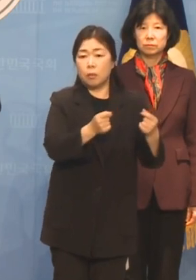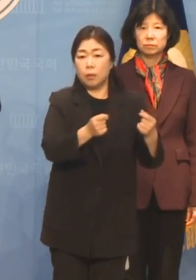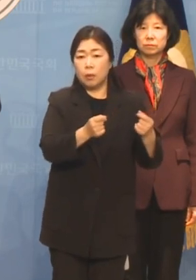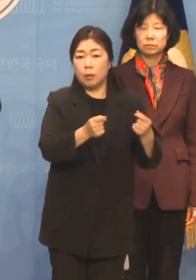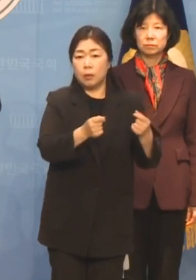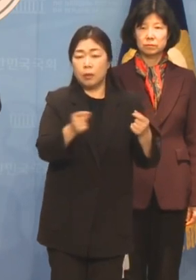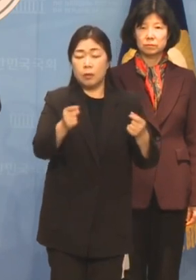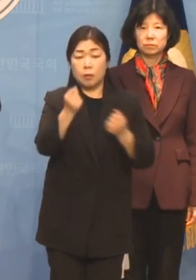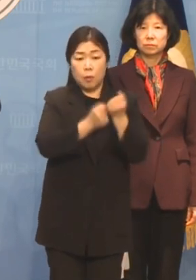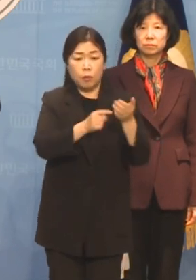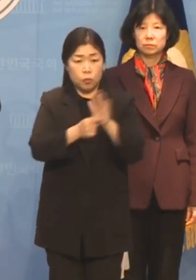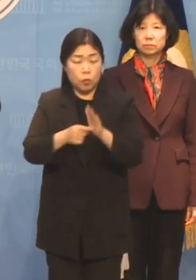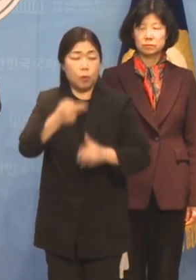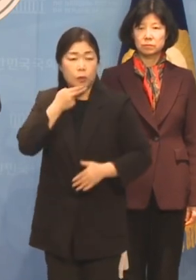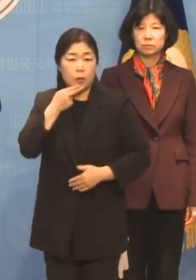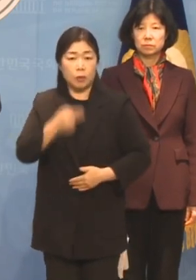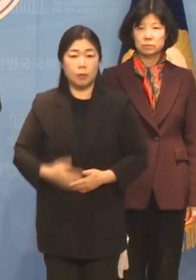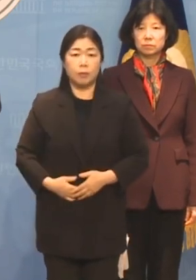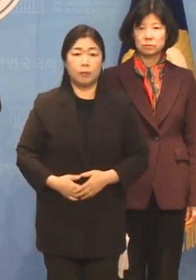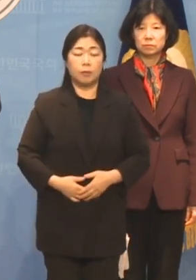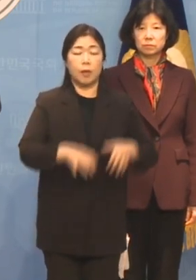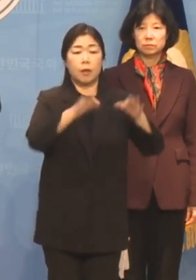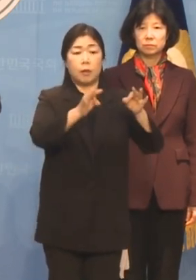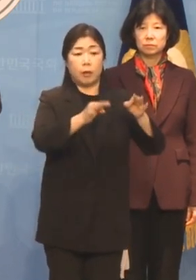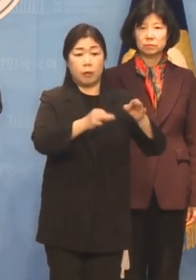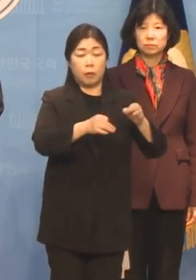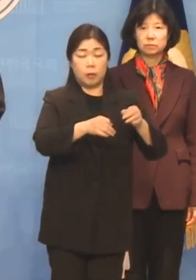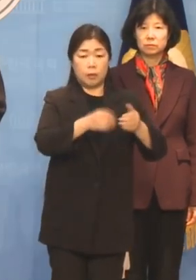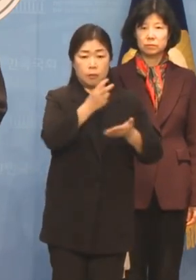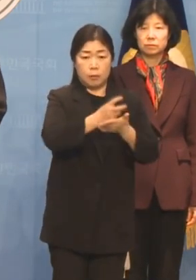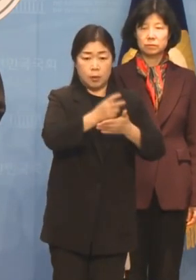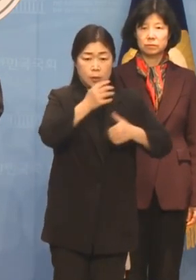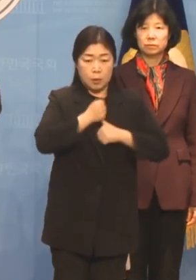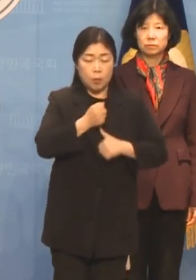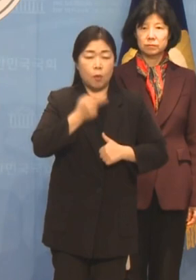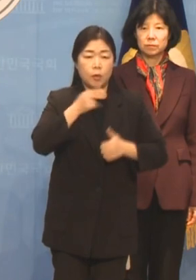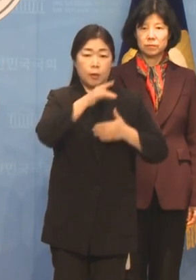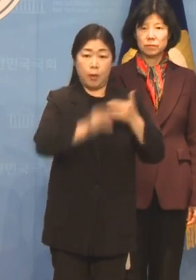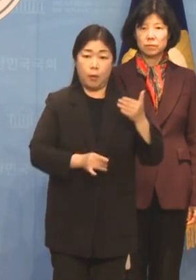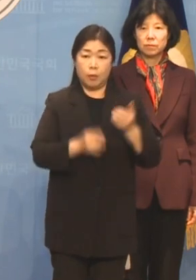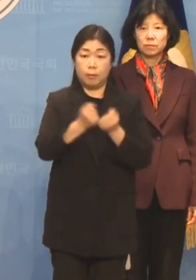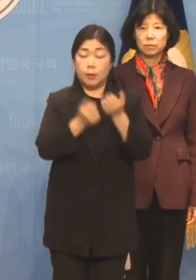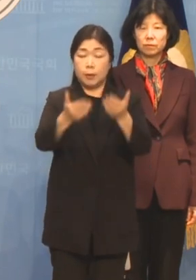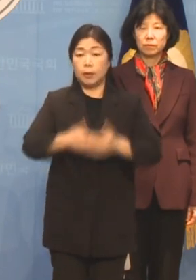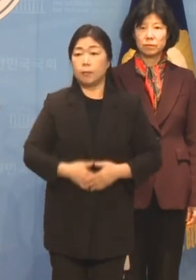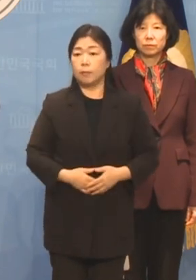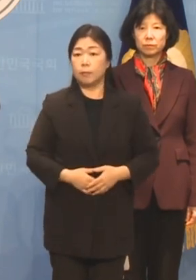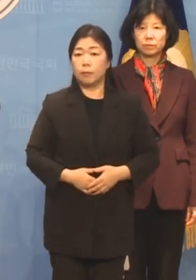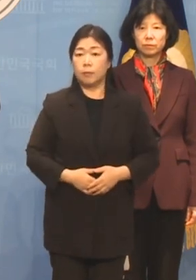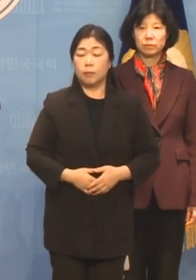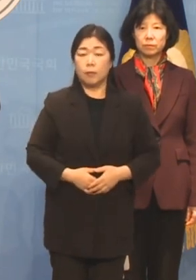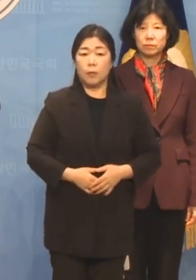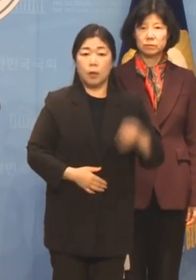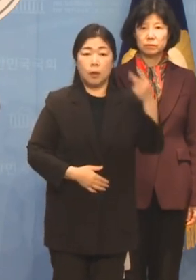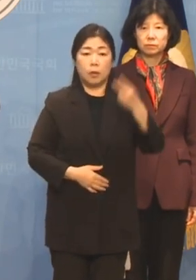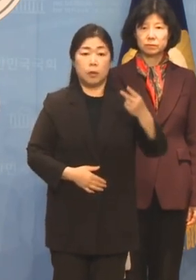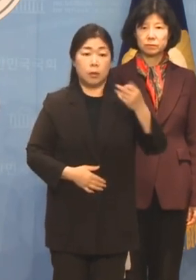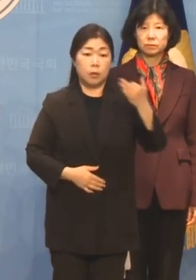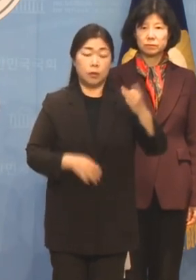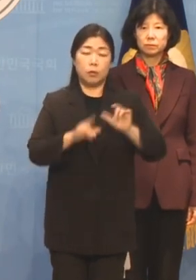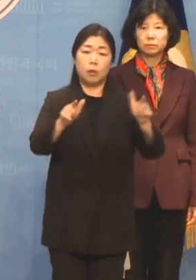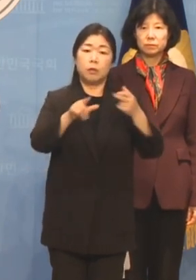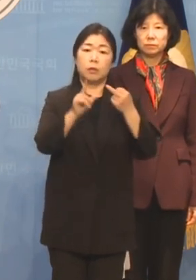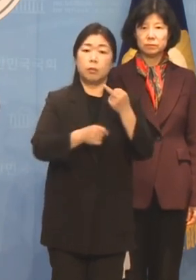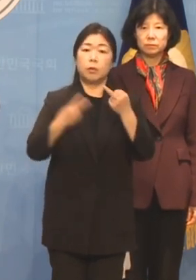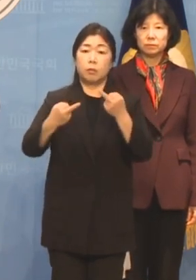않았습니다. 은행이 지키지 않은 관련 지침과 법조항은 다음과 같습니다. 1. 2019년 12월